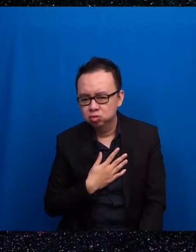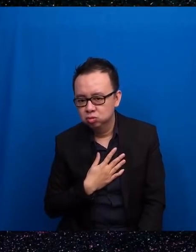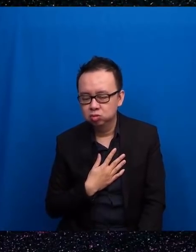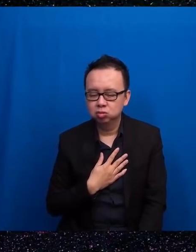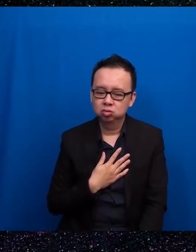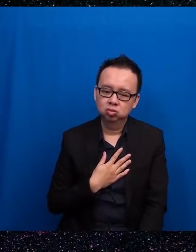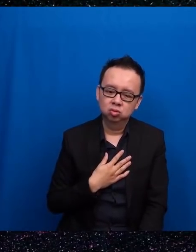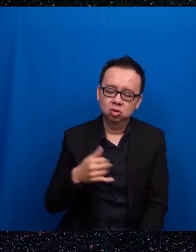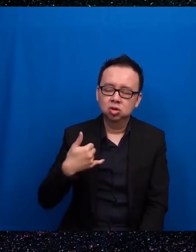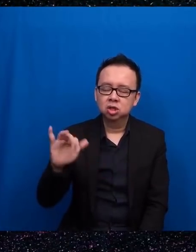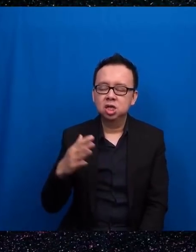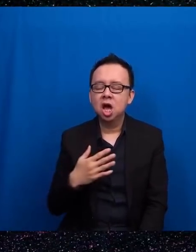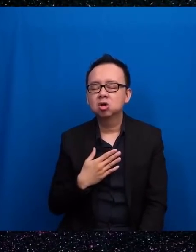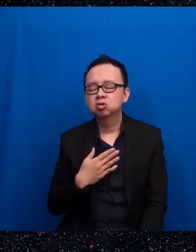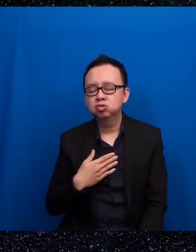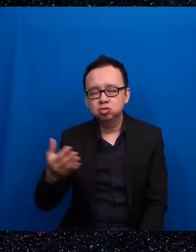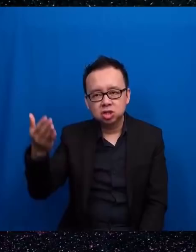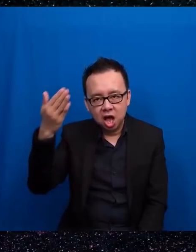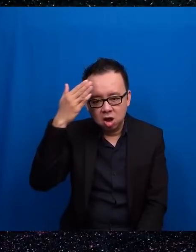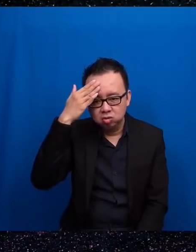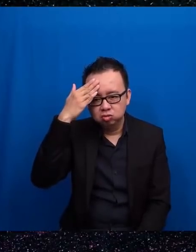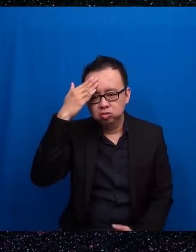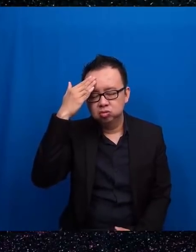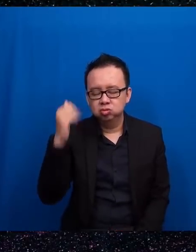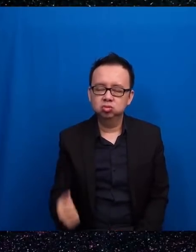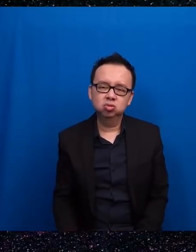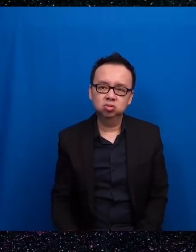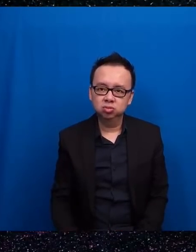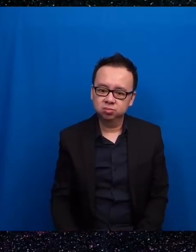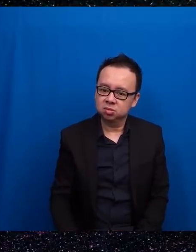bagiku. Yang ku tahu, yang ku tahu,